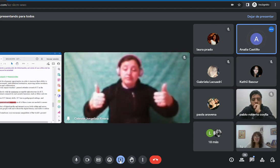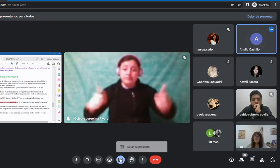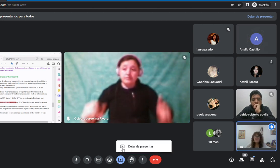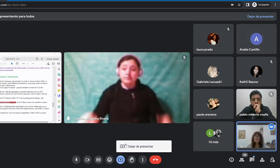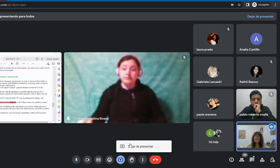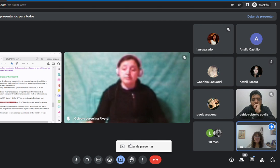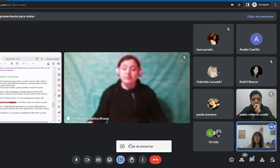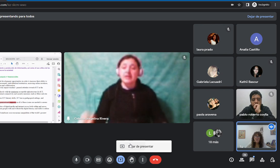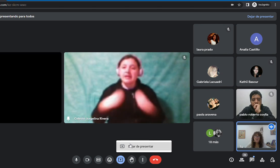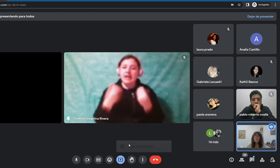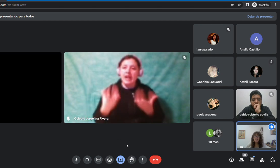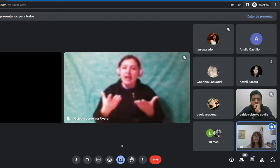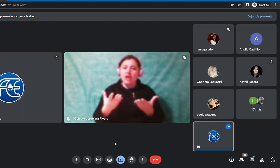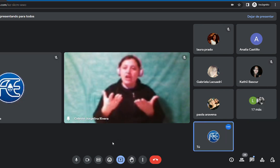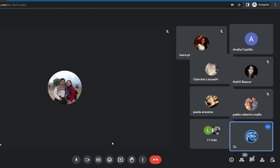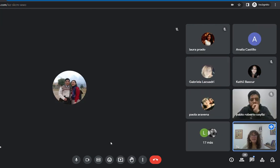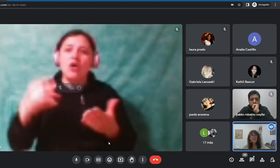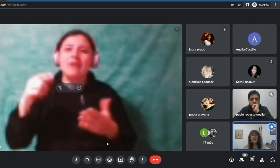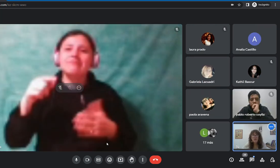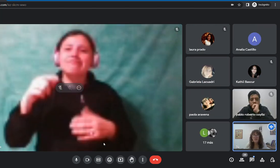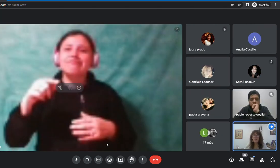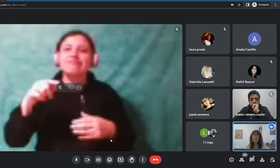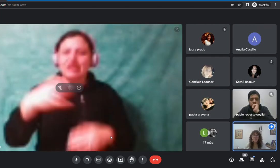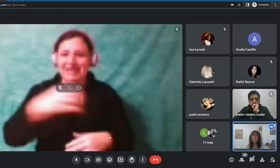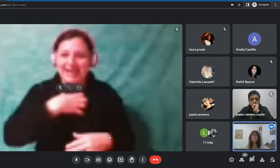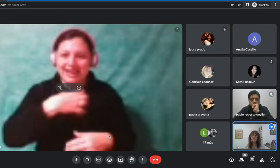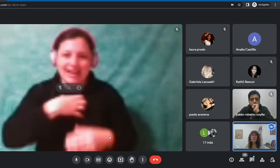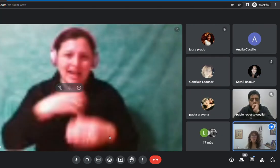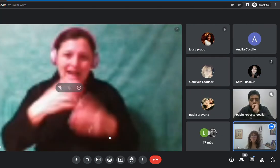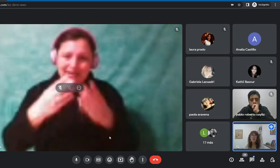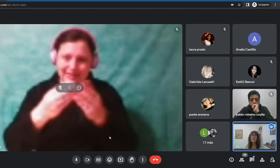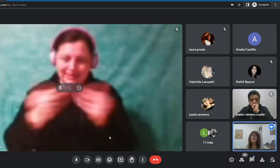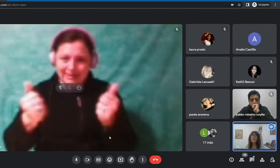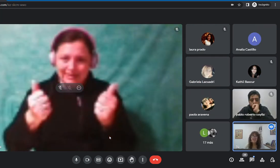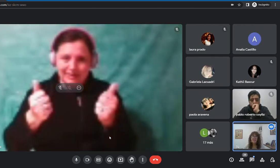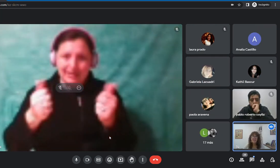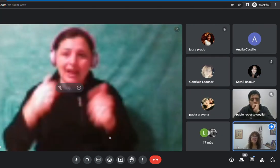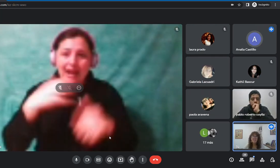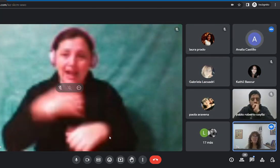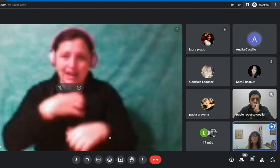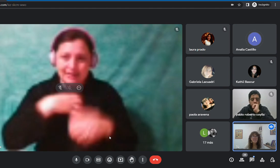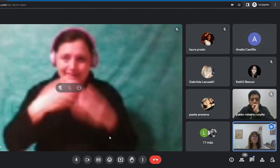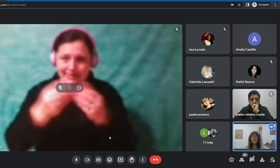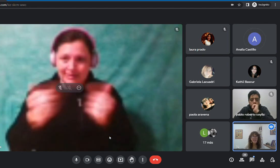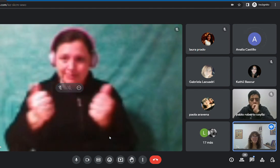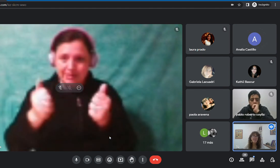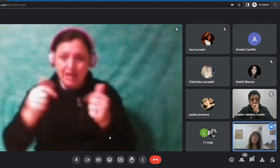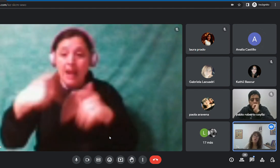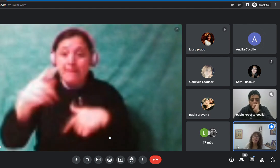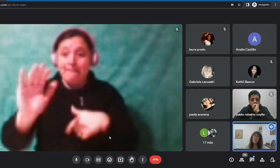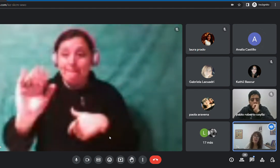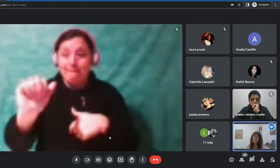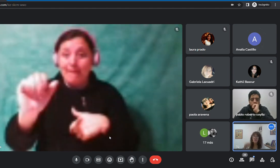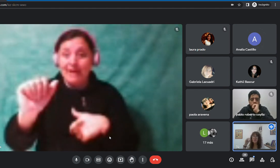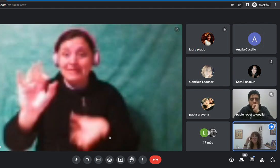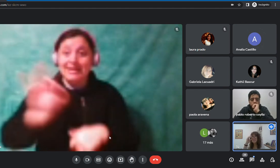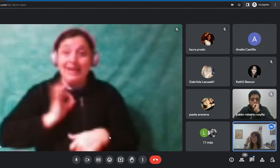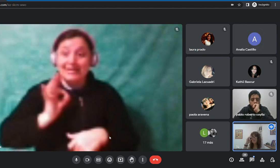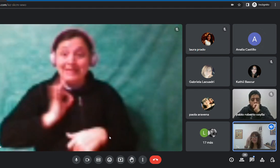Entonces, nos vemos el martes con los que están en el examen presencial y el jueves con los